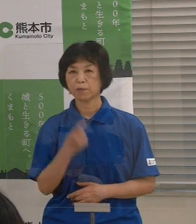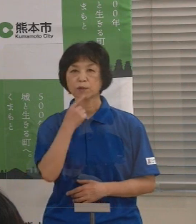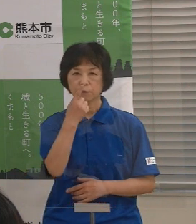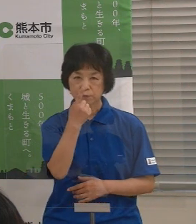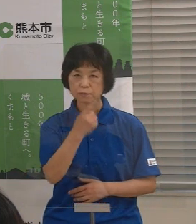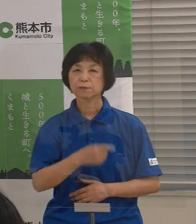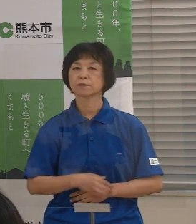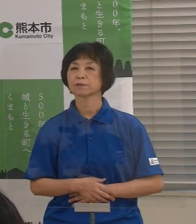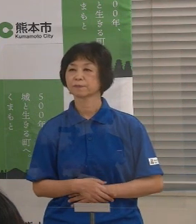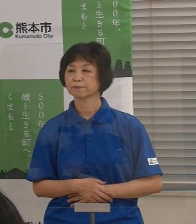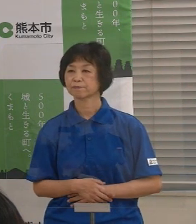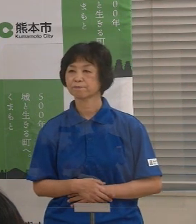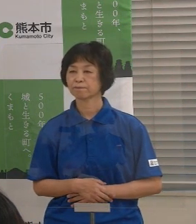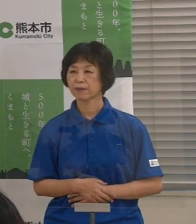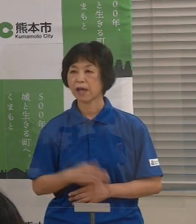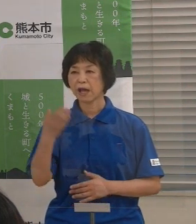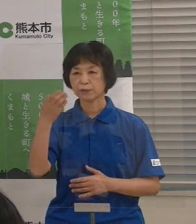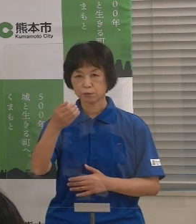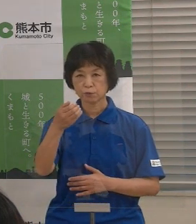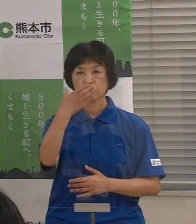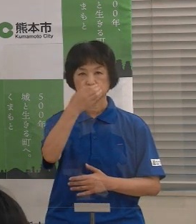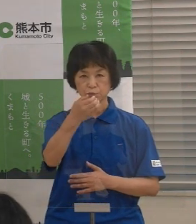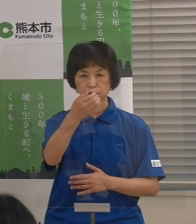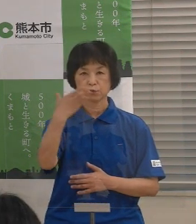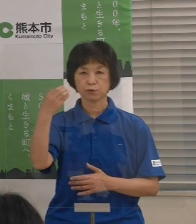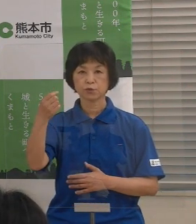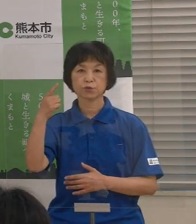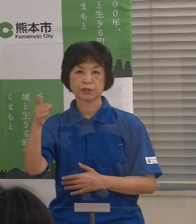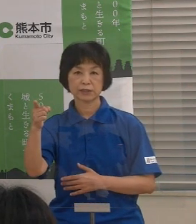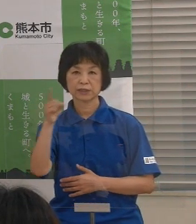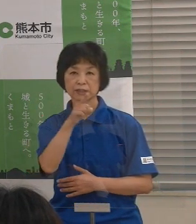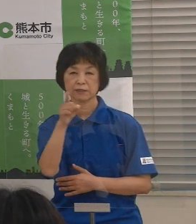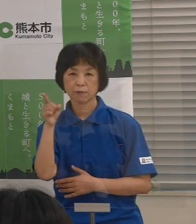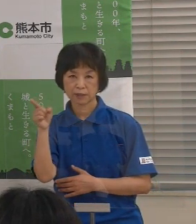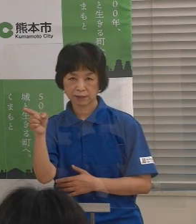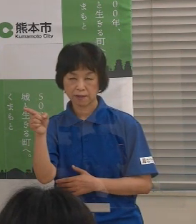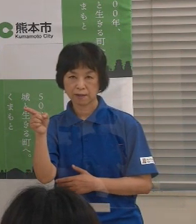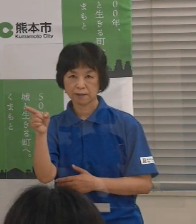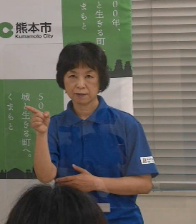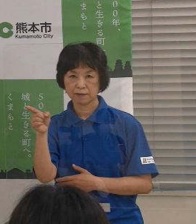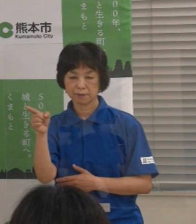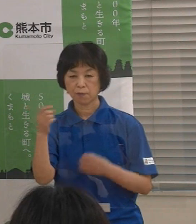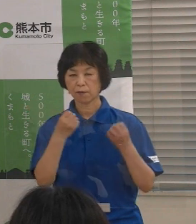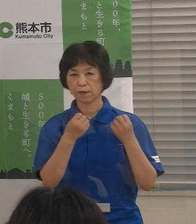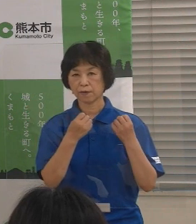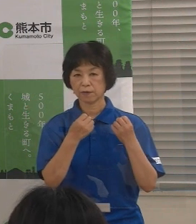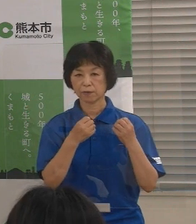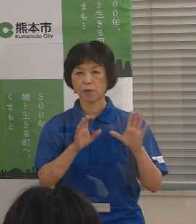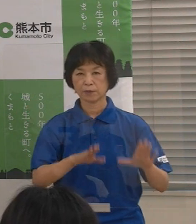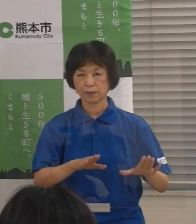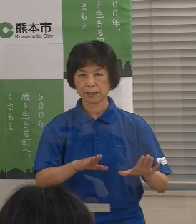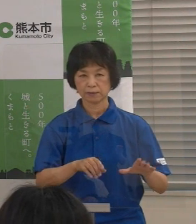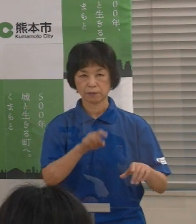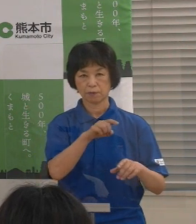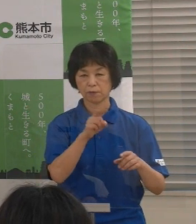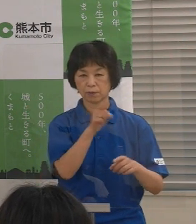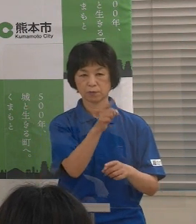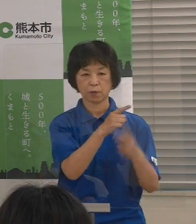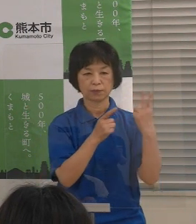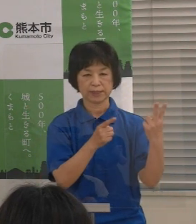と90例目、91例目の方と、この方、この新しいお二人というのは、